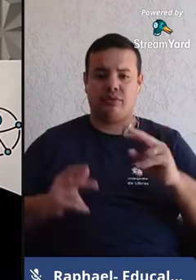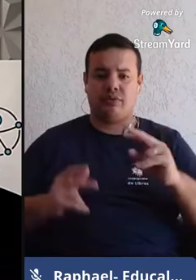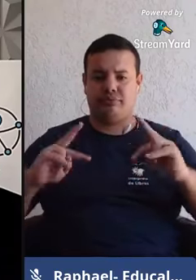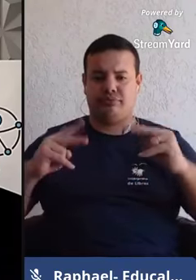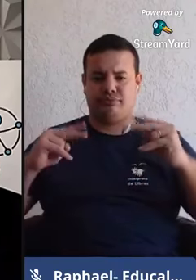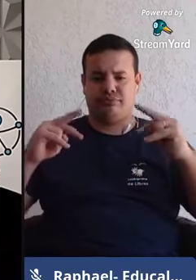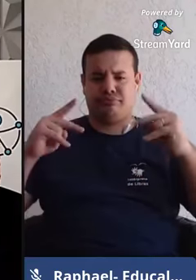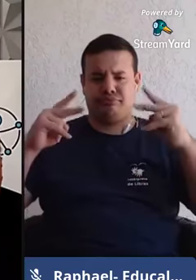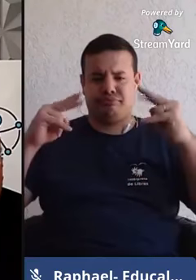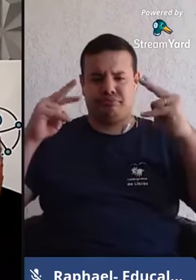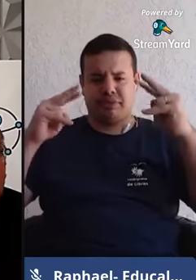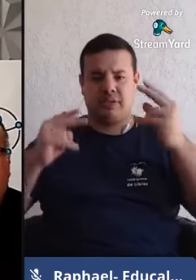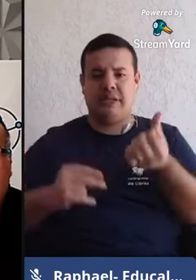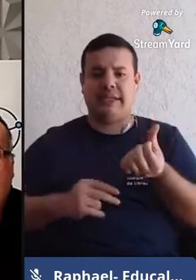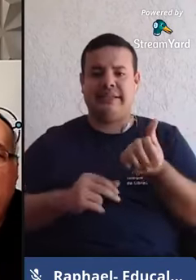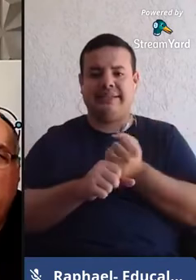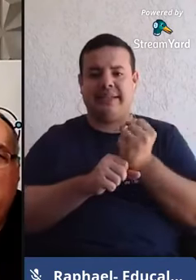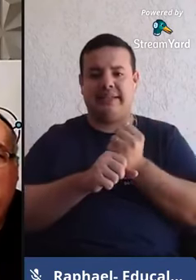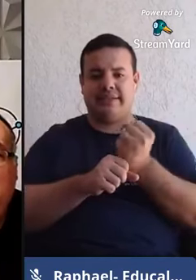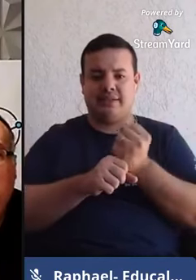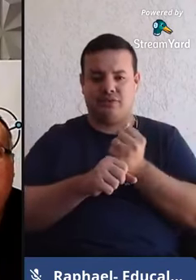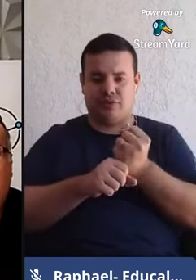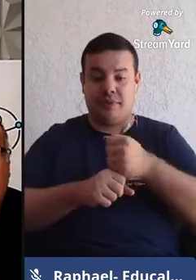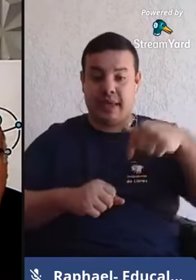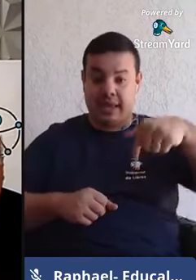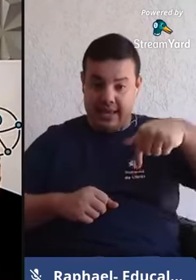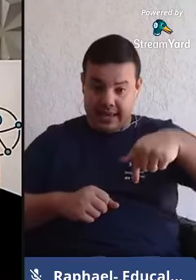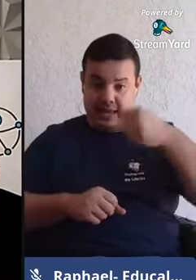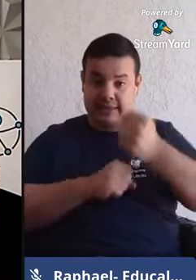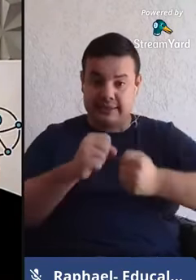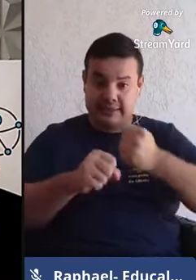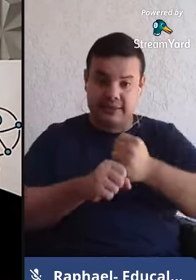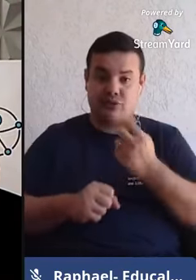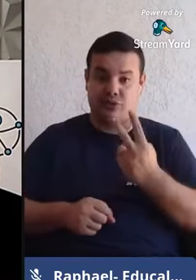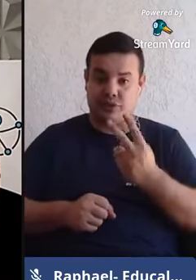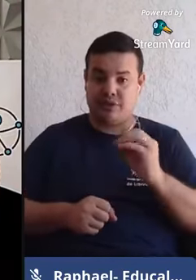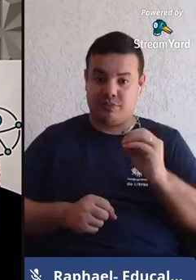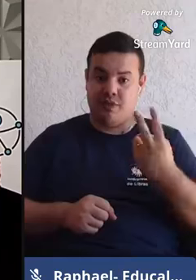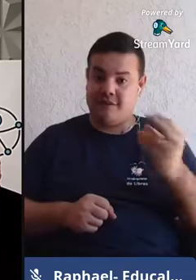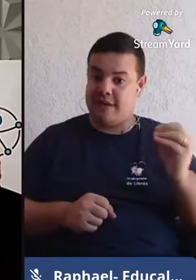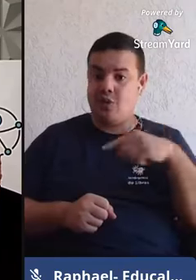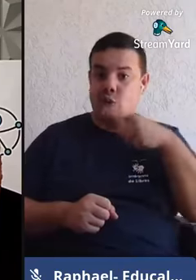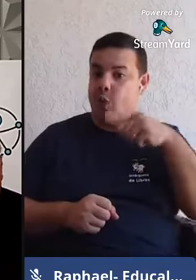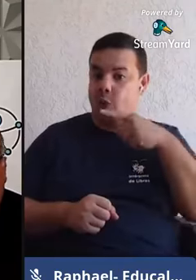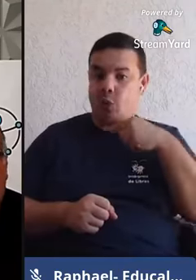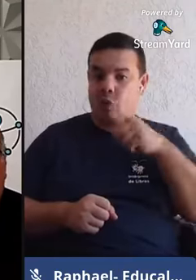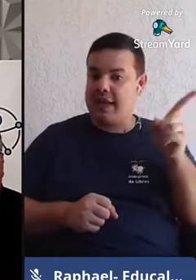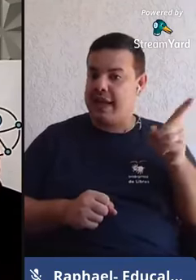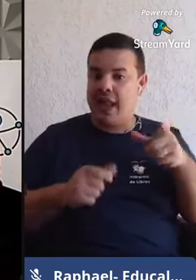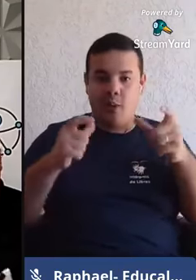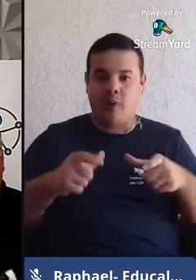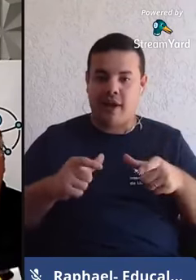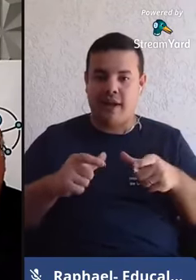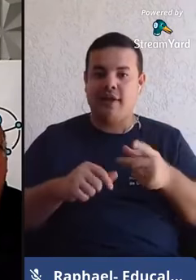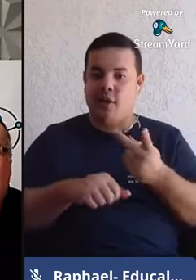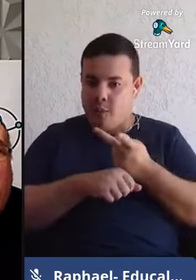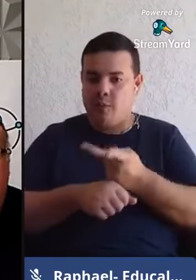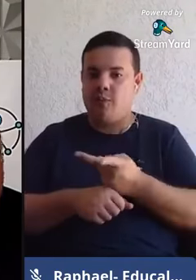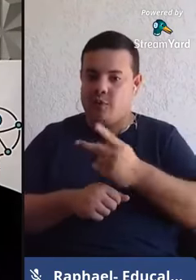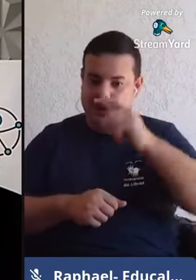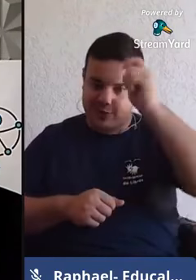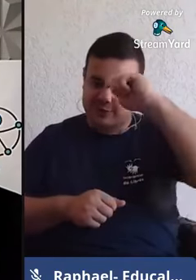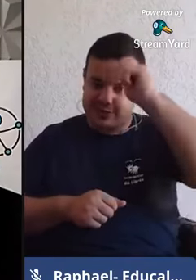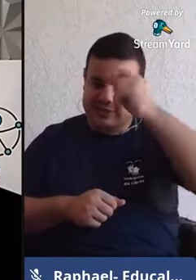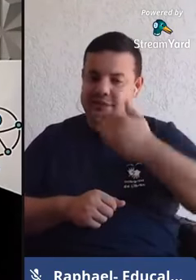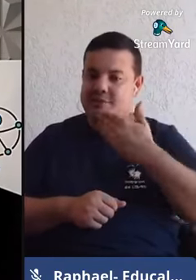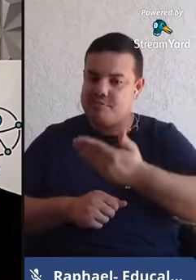Olha que loucura. Tanto é que esse ano de 2020 já não cabia mais no Campo de Marte. Aí eu te procurei, não foi? Eu falei, Cid, me ajuda porque não cabe